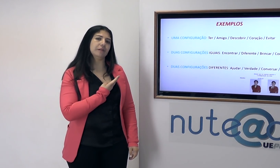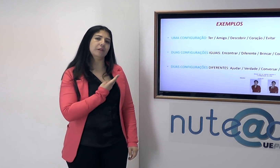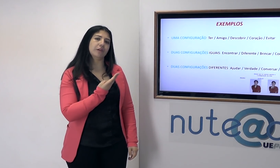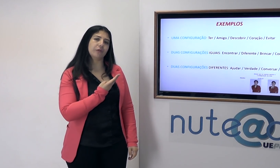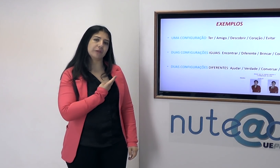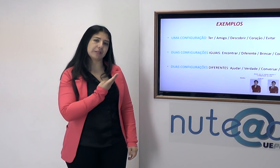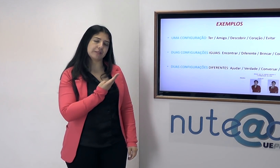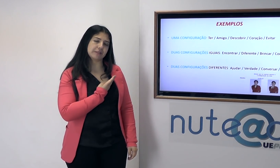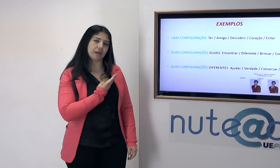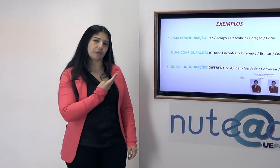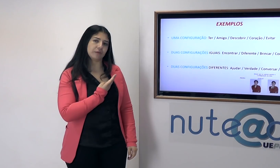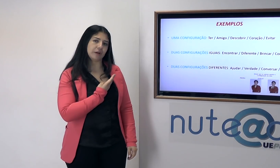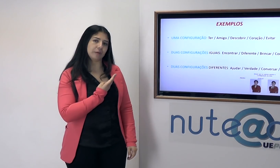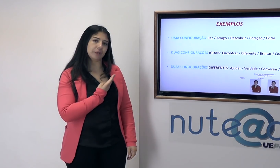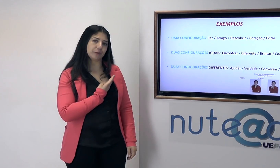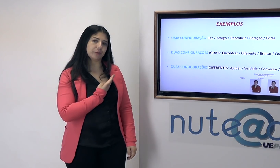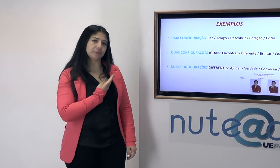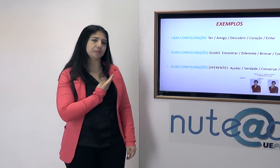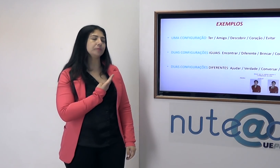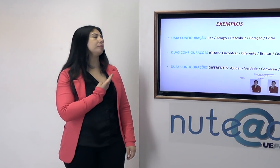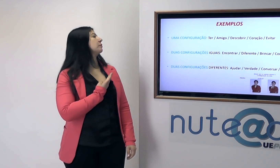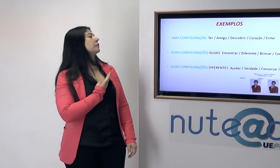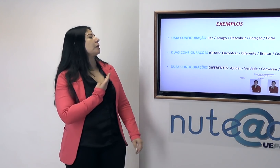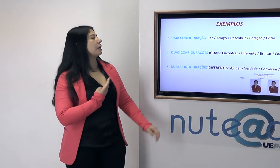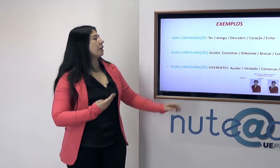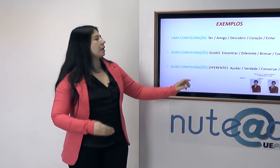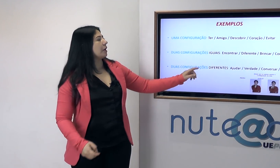e eu vou fazer esse sinal, amigo.